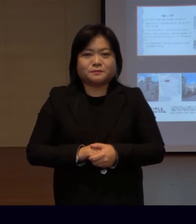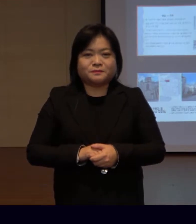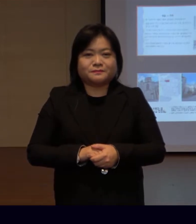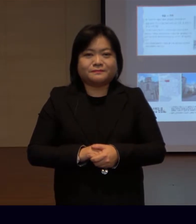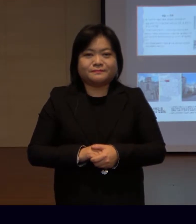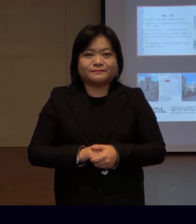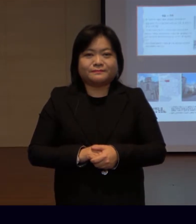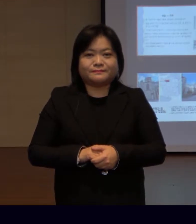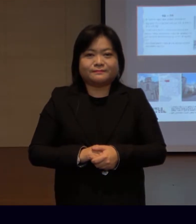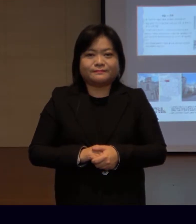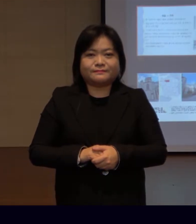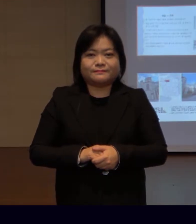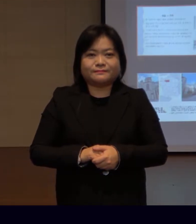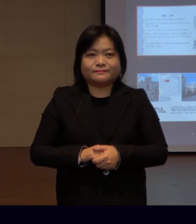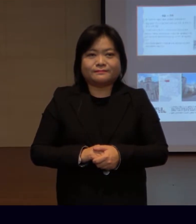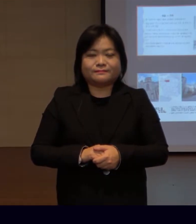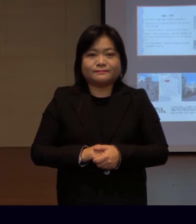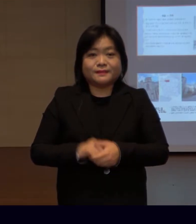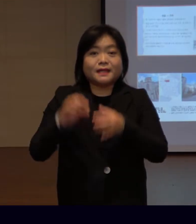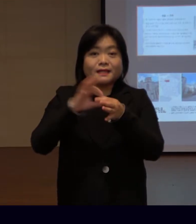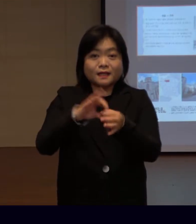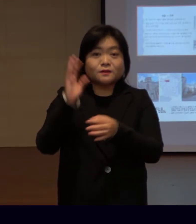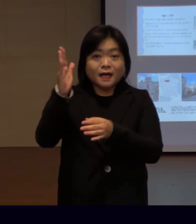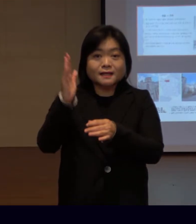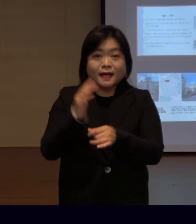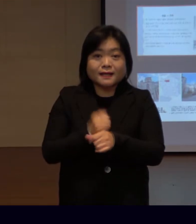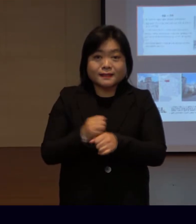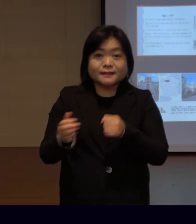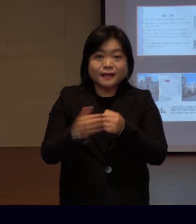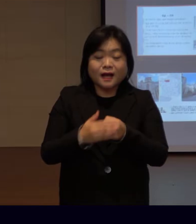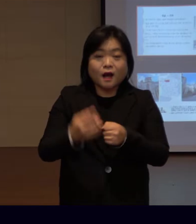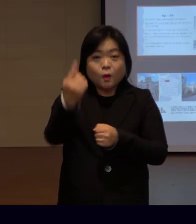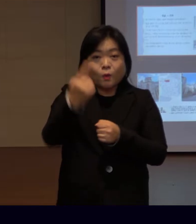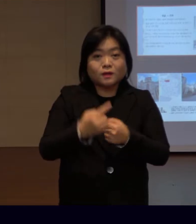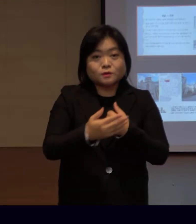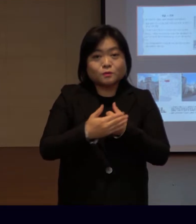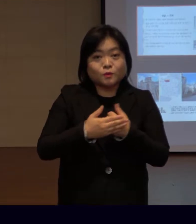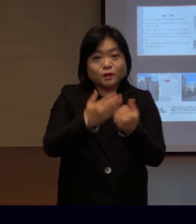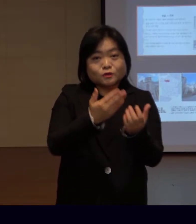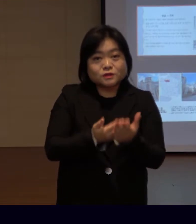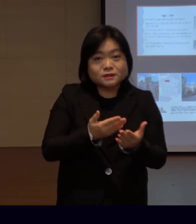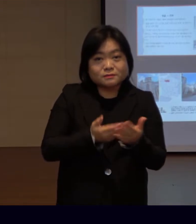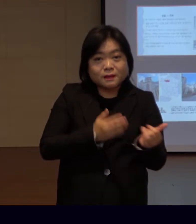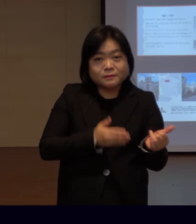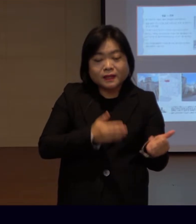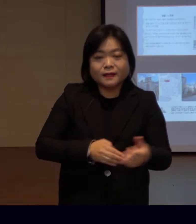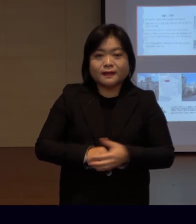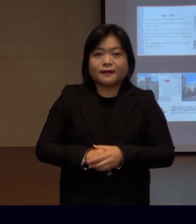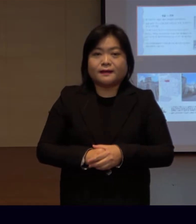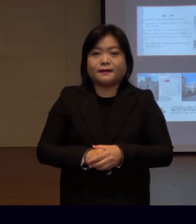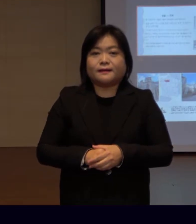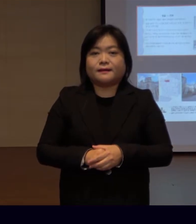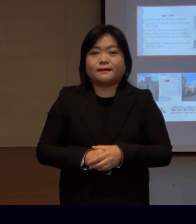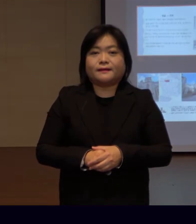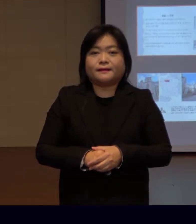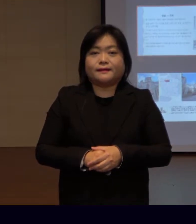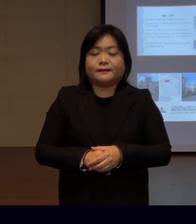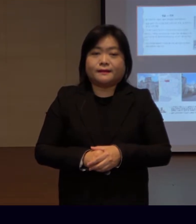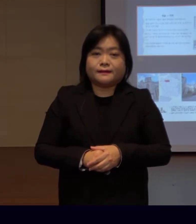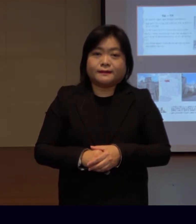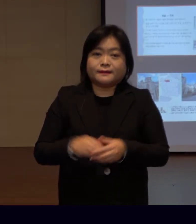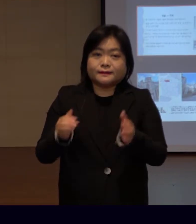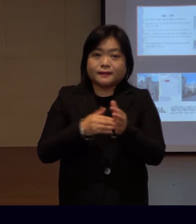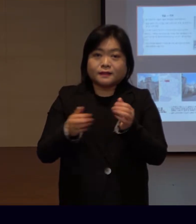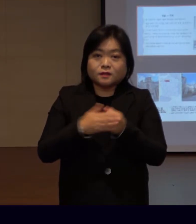벌어졌나요? 강의를 계속 할 테니까 좀 와서 좀 저기 도와주시기 바랍니다. 세사르 비로토라는